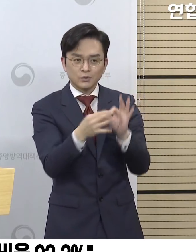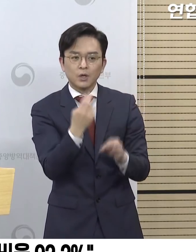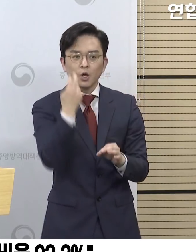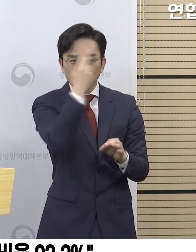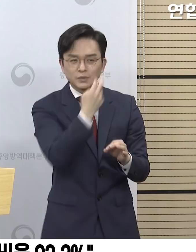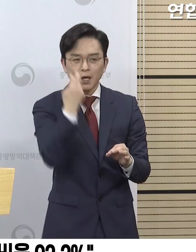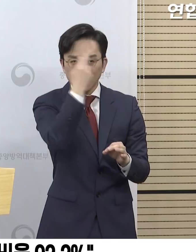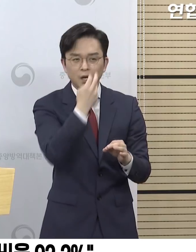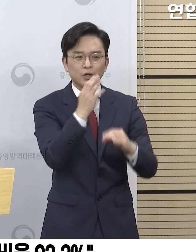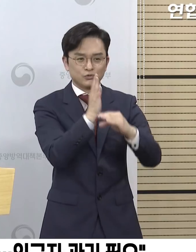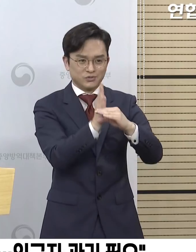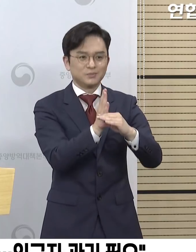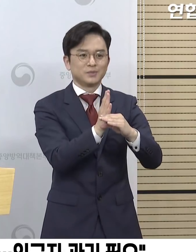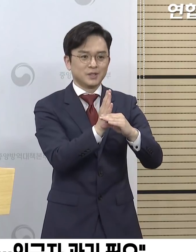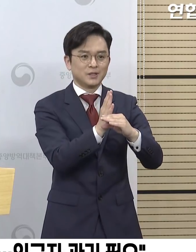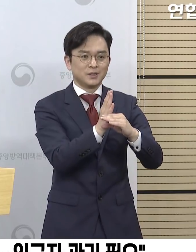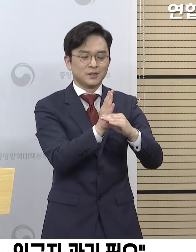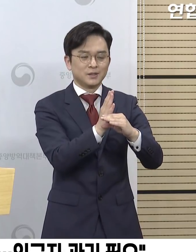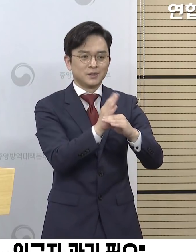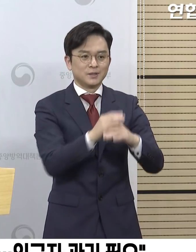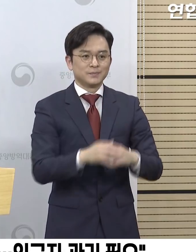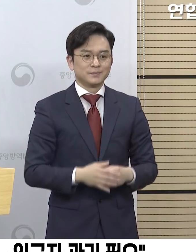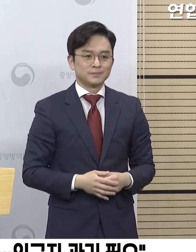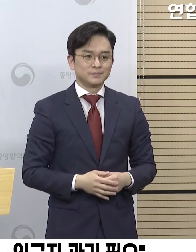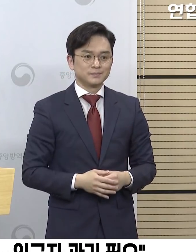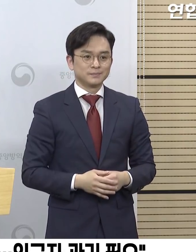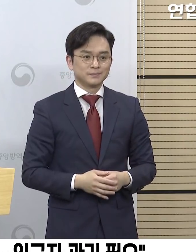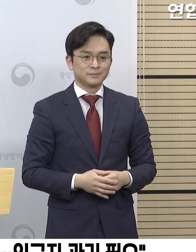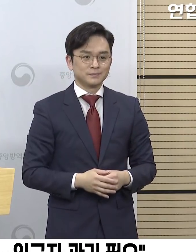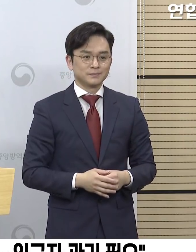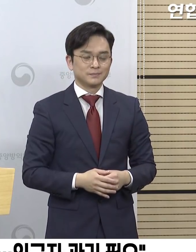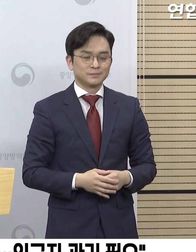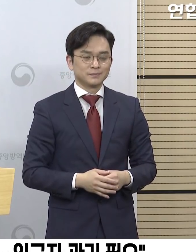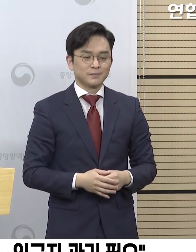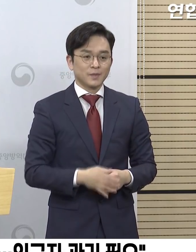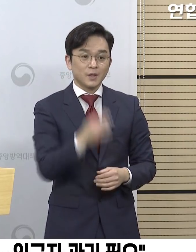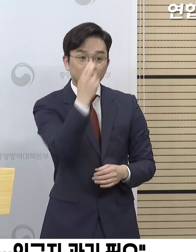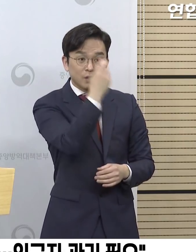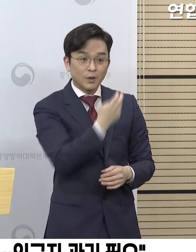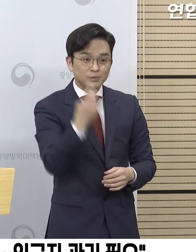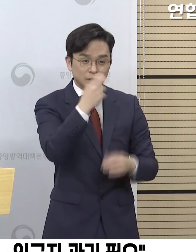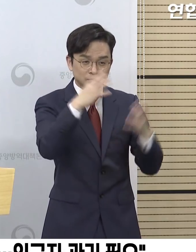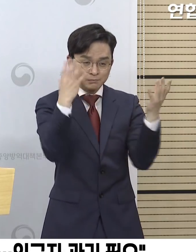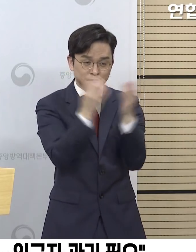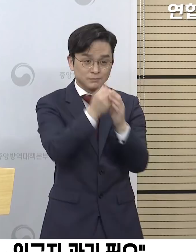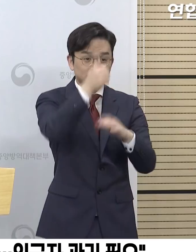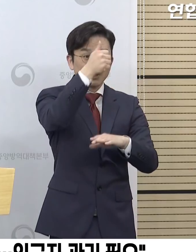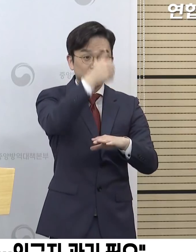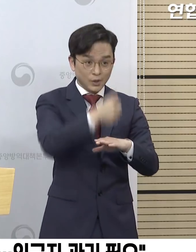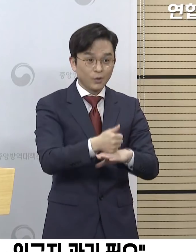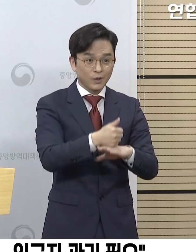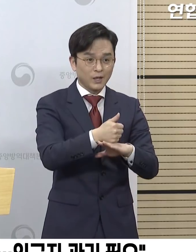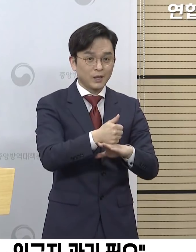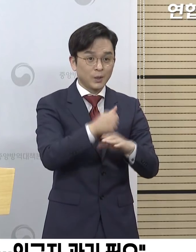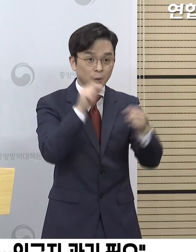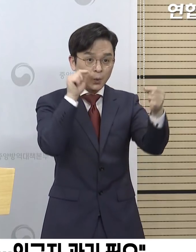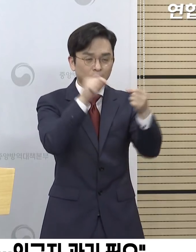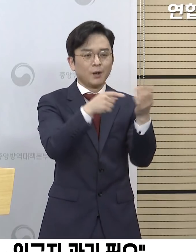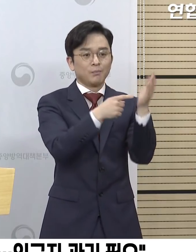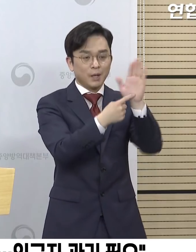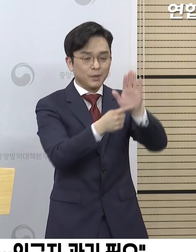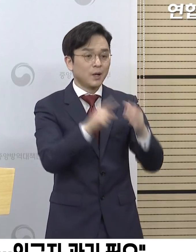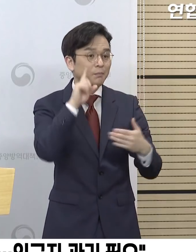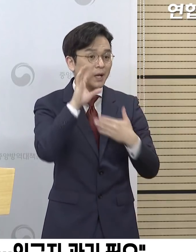진행 중에 있습니다. 전체 검사 결과는 집계 중에 있고 음성 판정을 받으면 자가격리 능동감시를